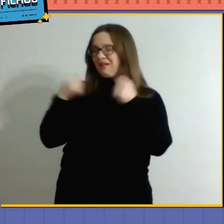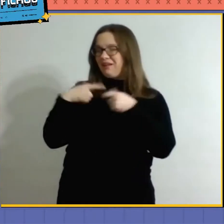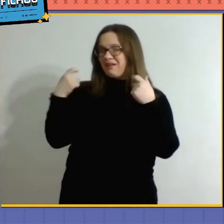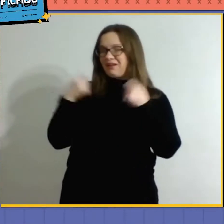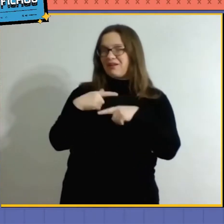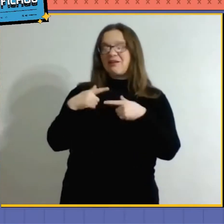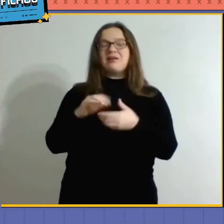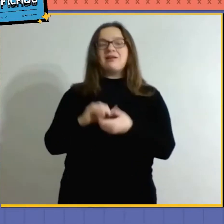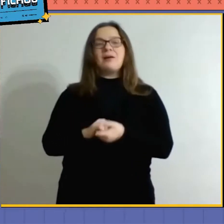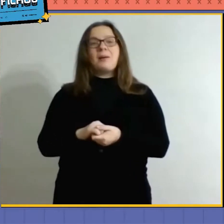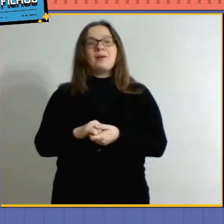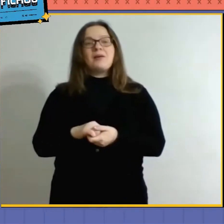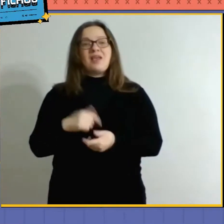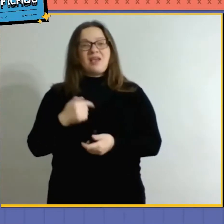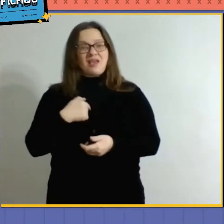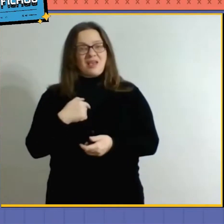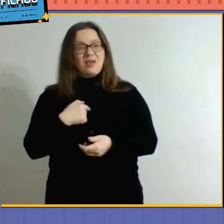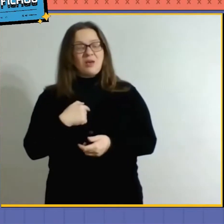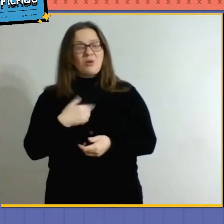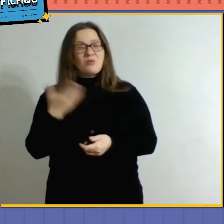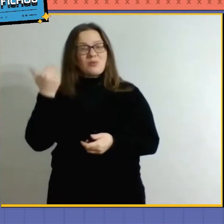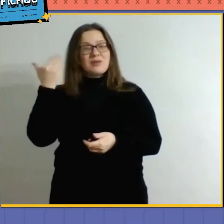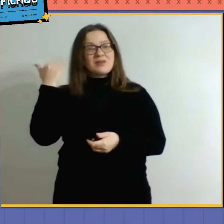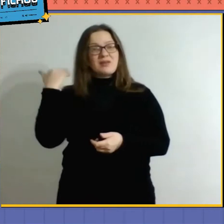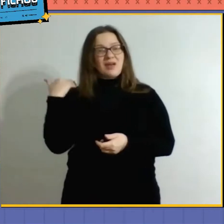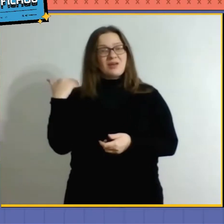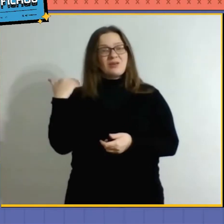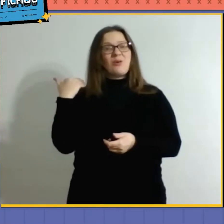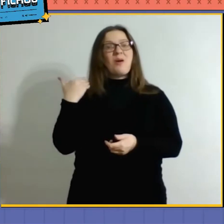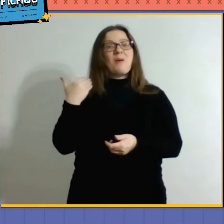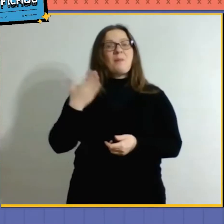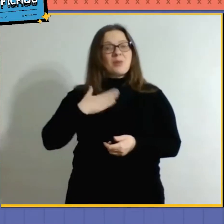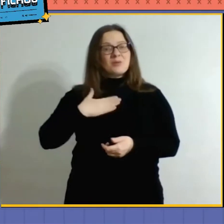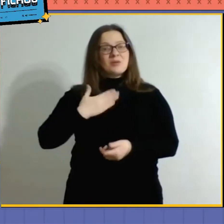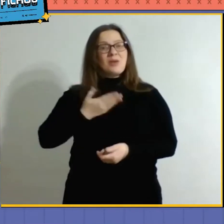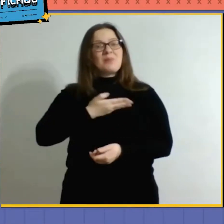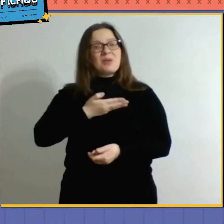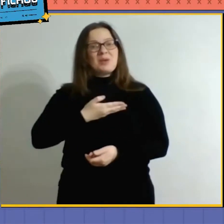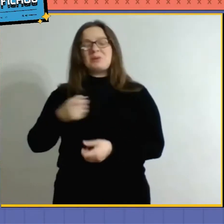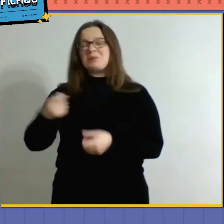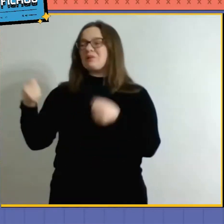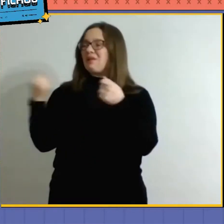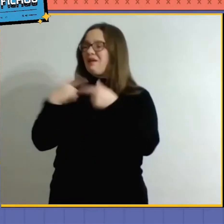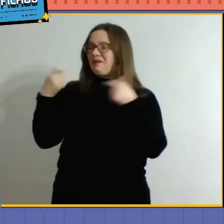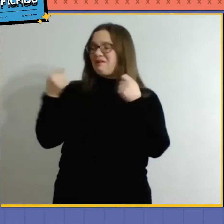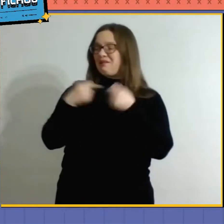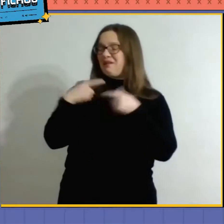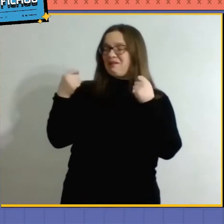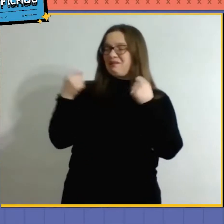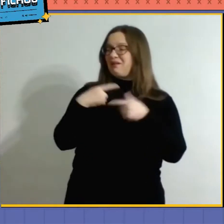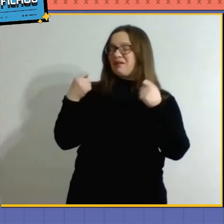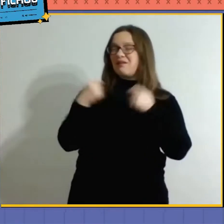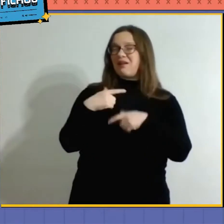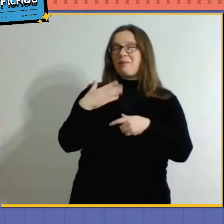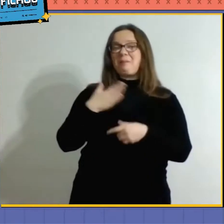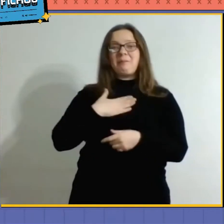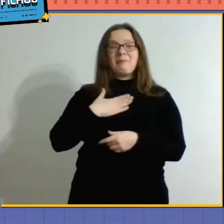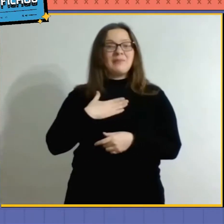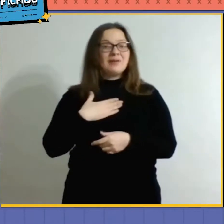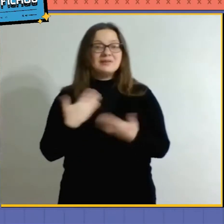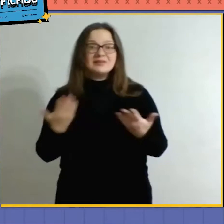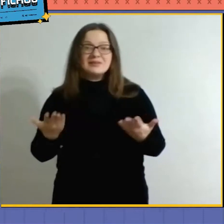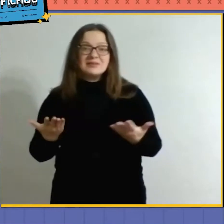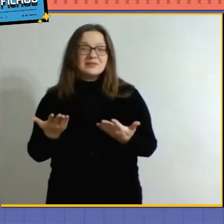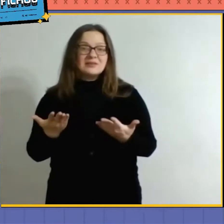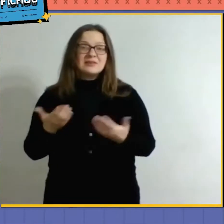adolescente os meus amigos caçoavam falava um monte de coisas assim me denegrindo os falam coisas muito